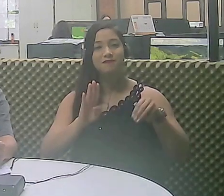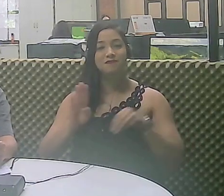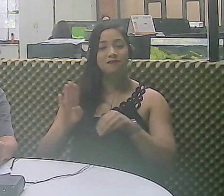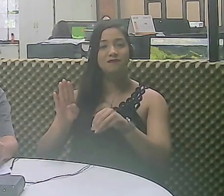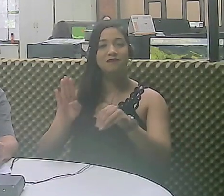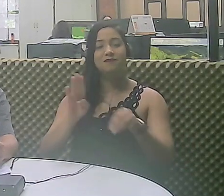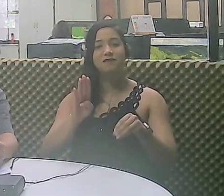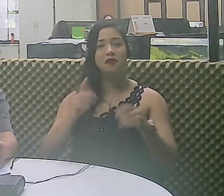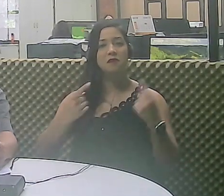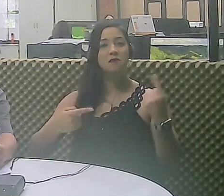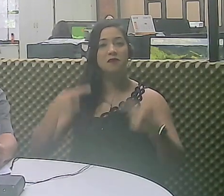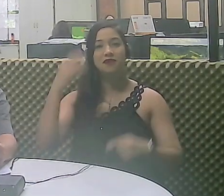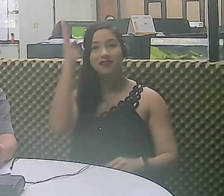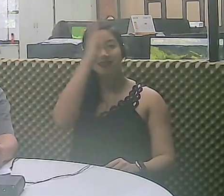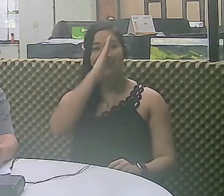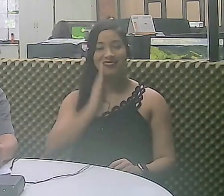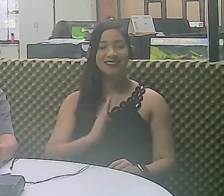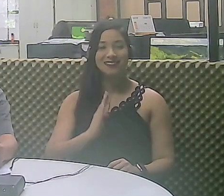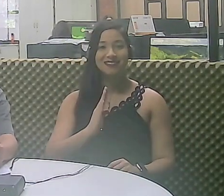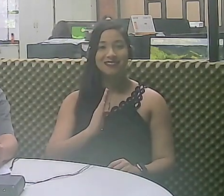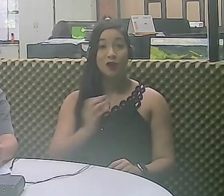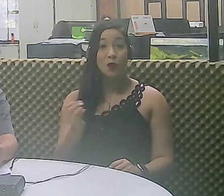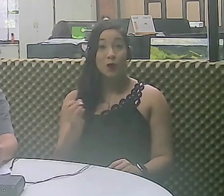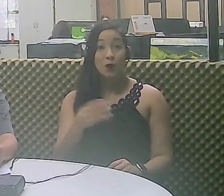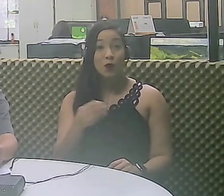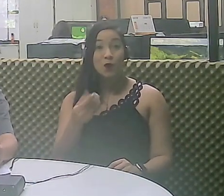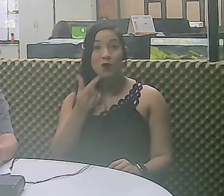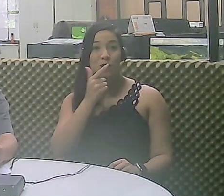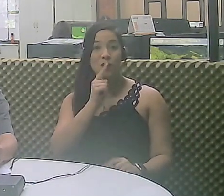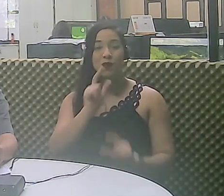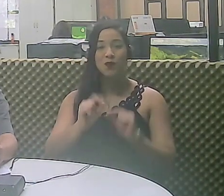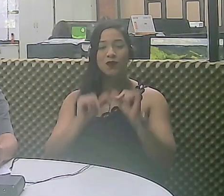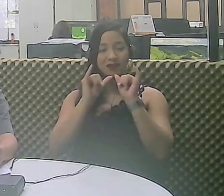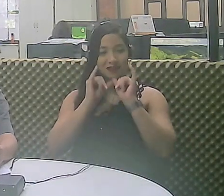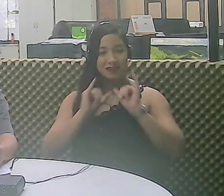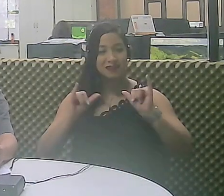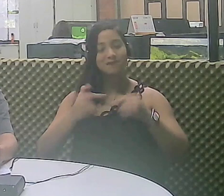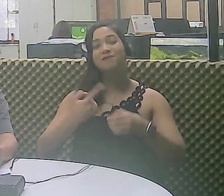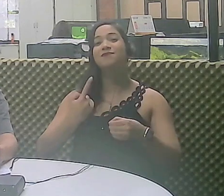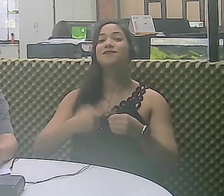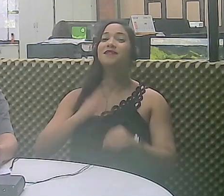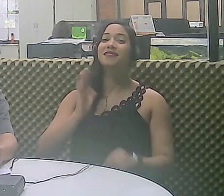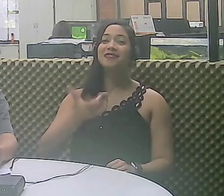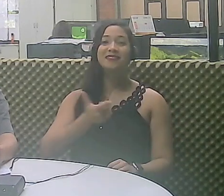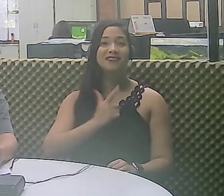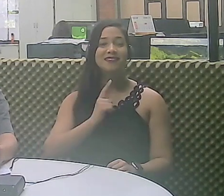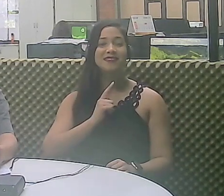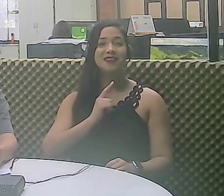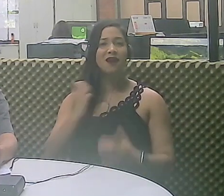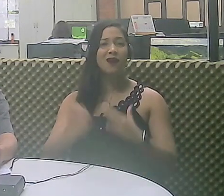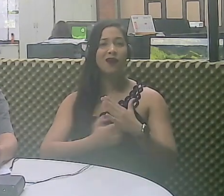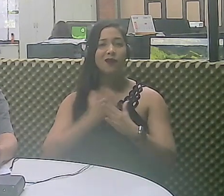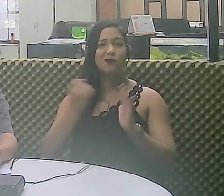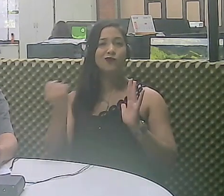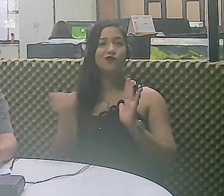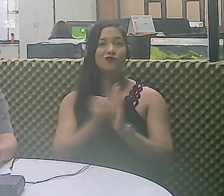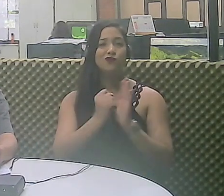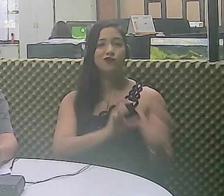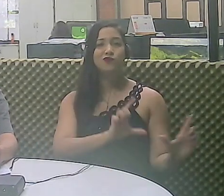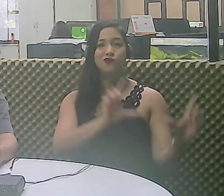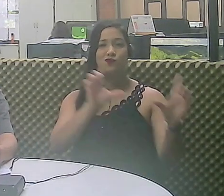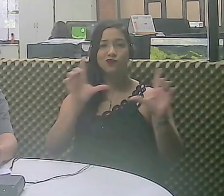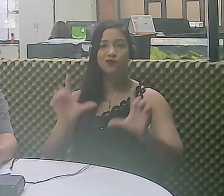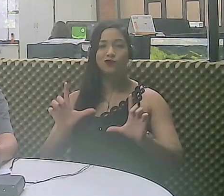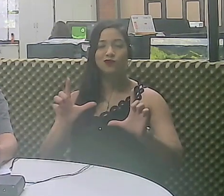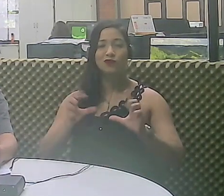solo uma política nacional. A mais recente conquista foi a notícia de que a cidade já conta com uma mineradora certificada pelo